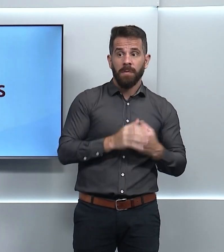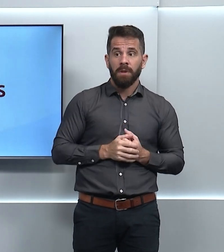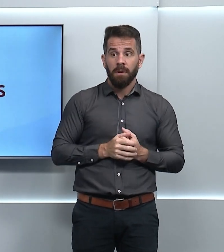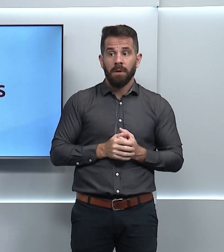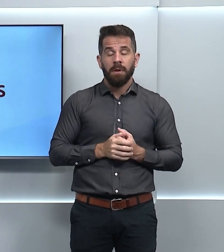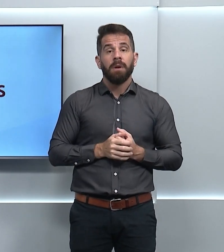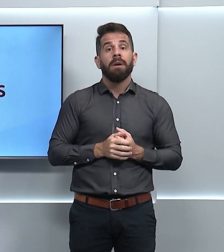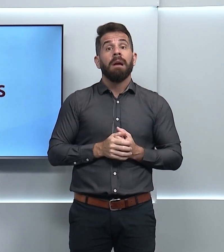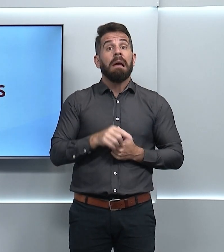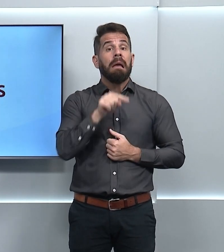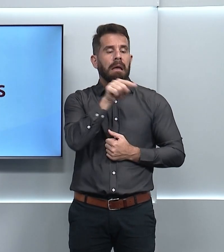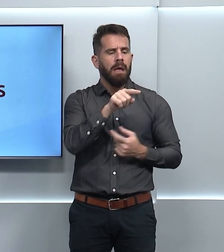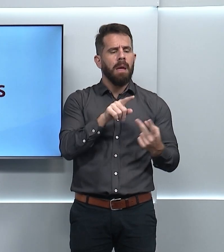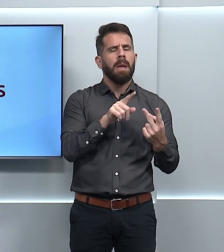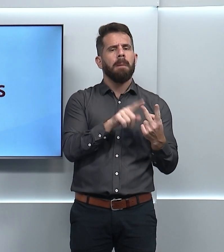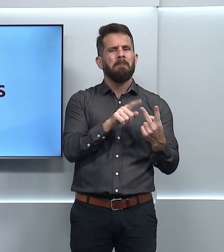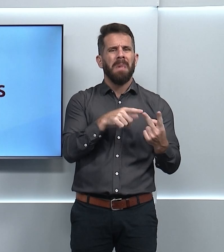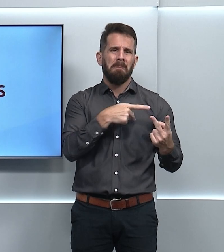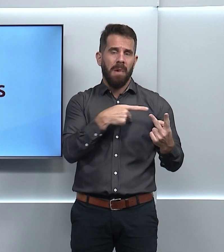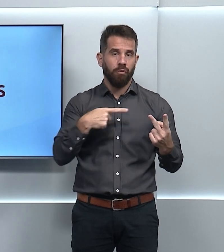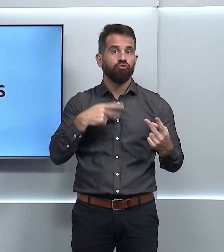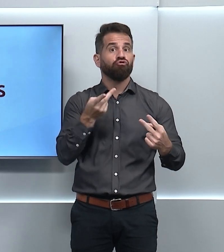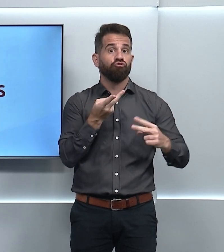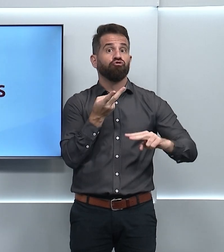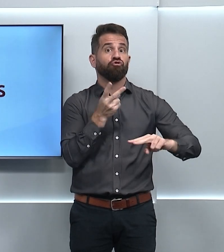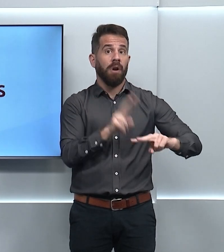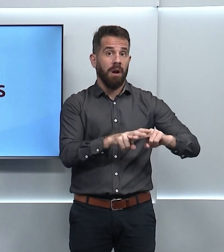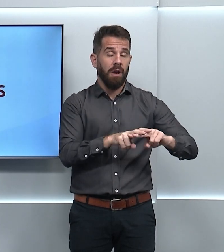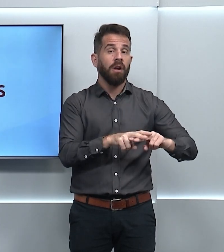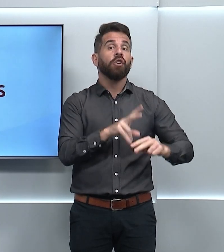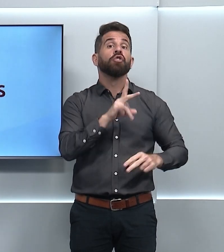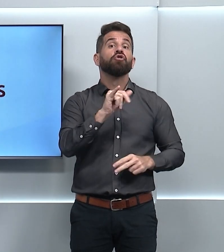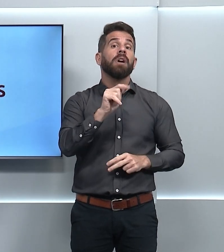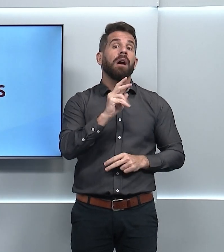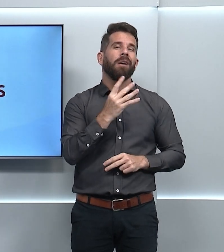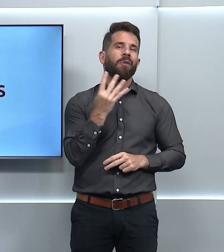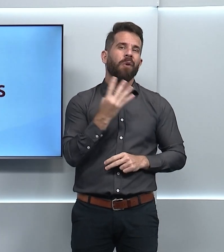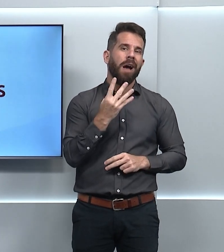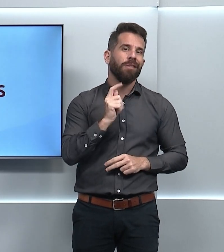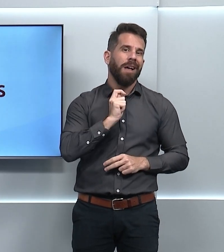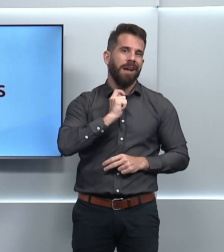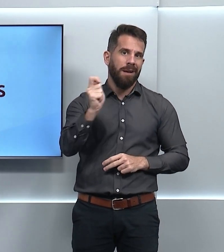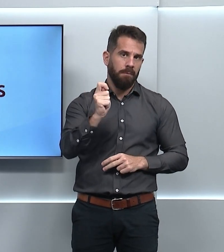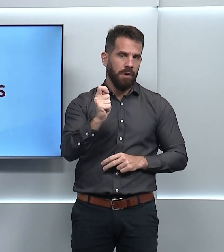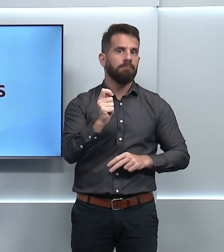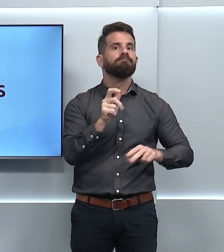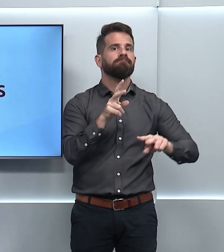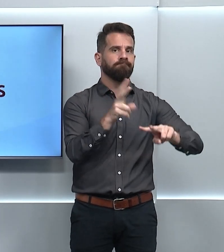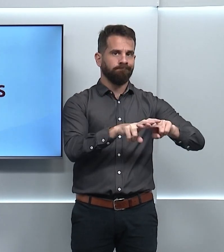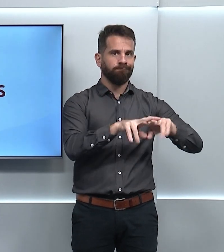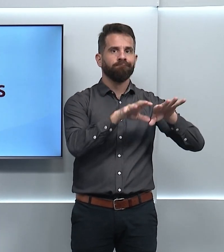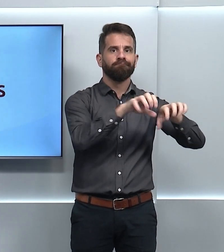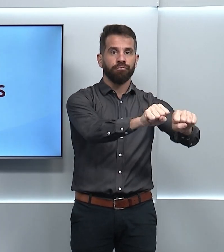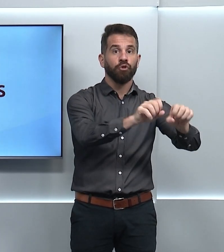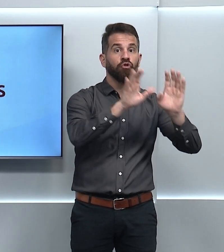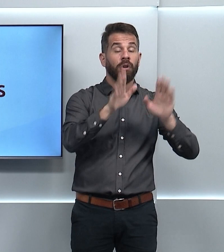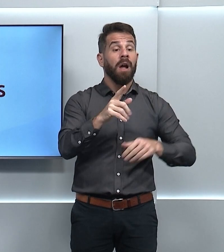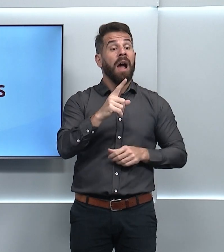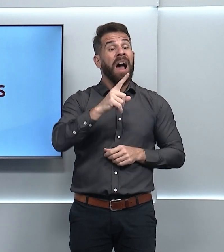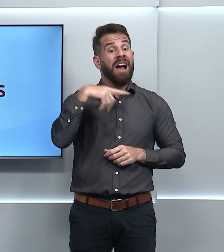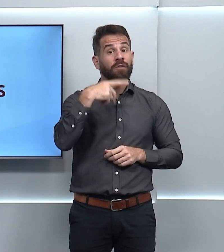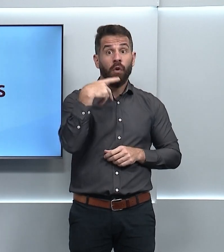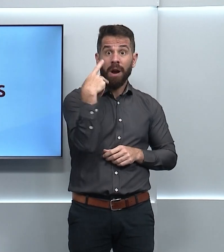O pastor está preso desde o dia 4 de abril. Em nota divulgada ao portal G1, o advogado